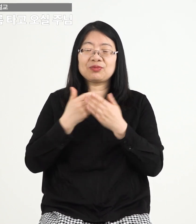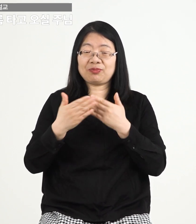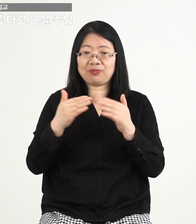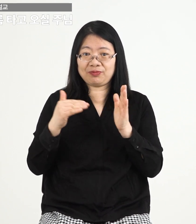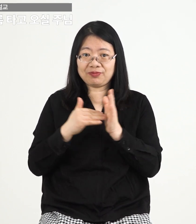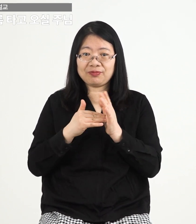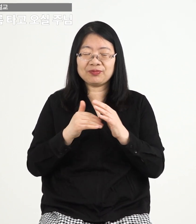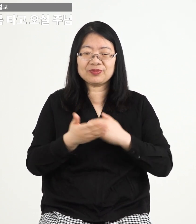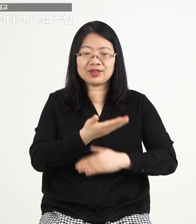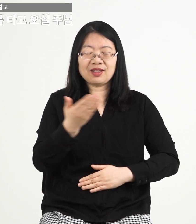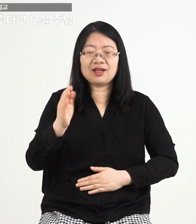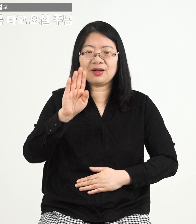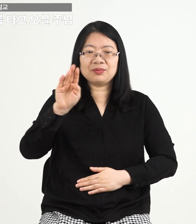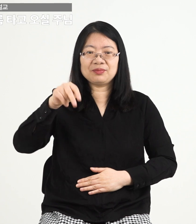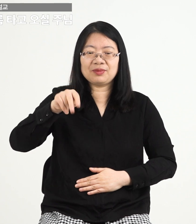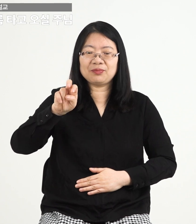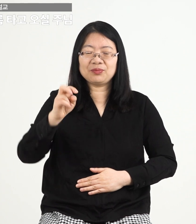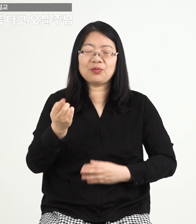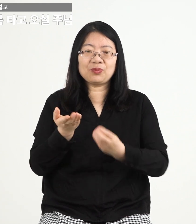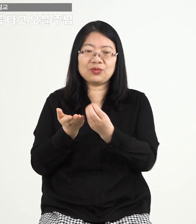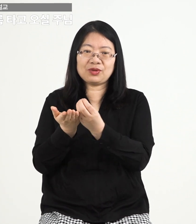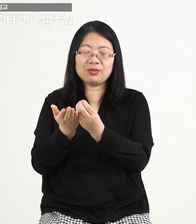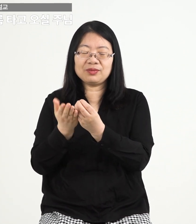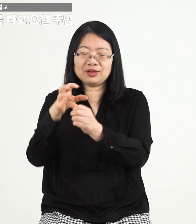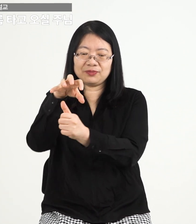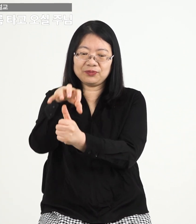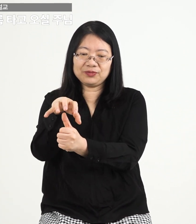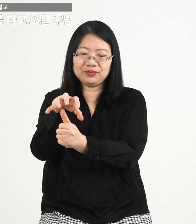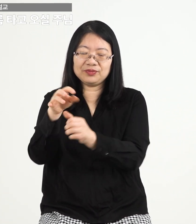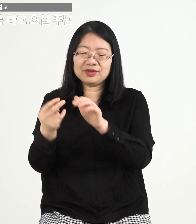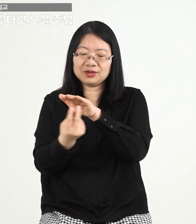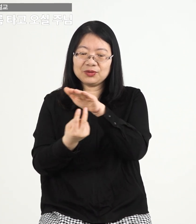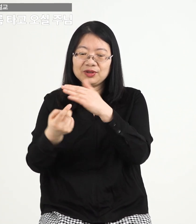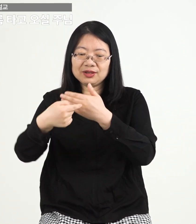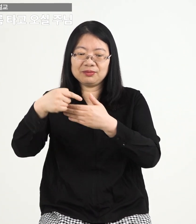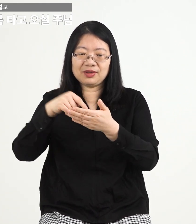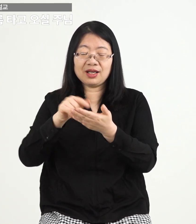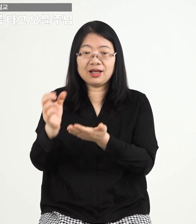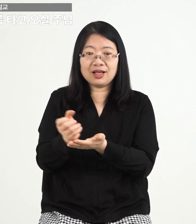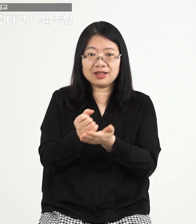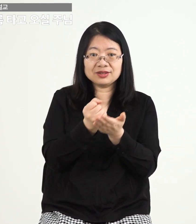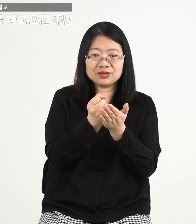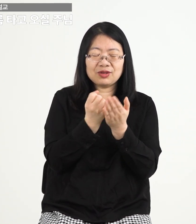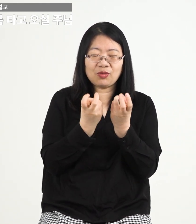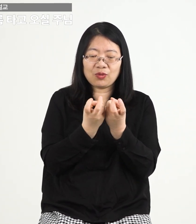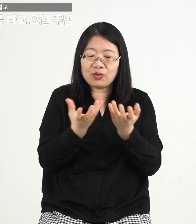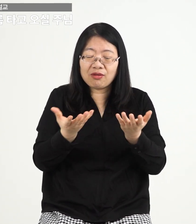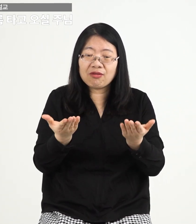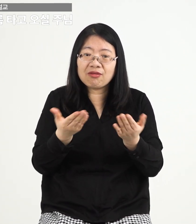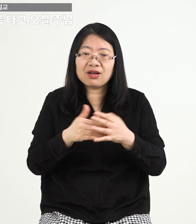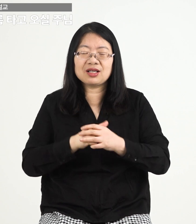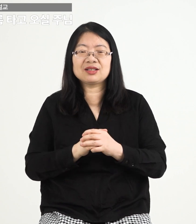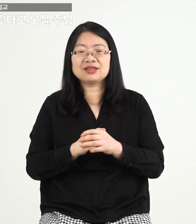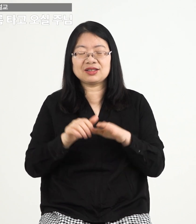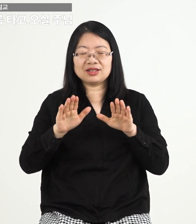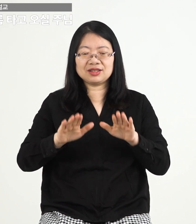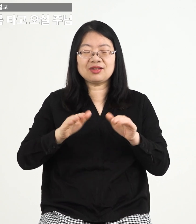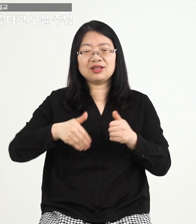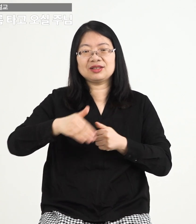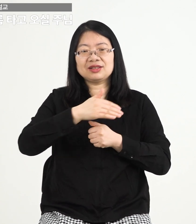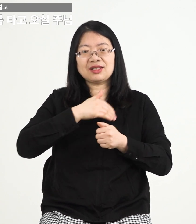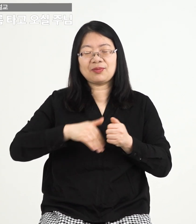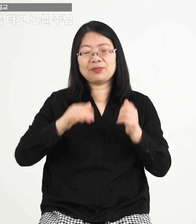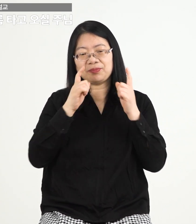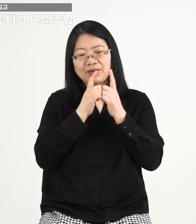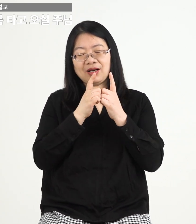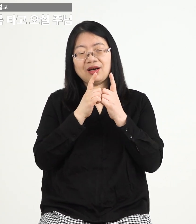여러분들도 반모섬에 유배된 요한의 심정으로 어떻게 할 수 없는 현실에